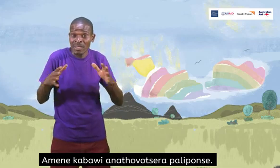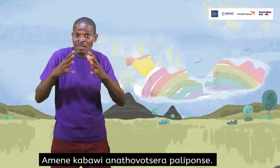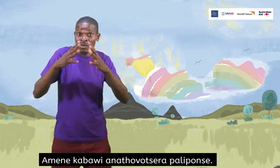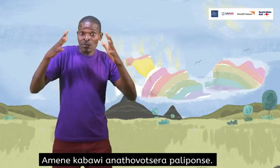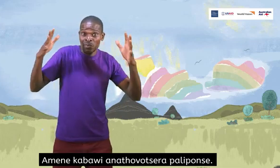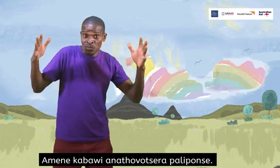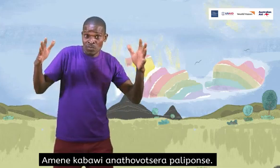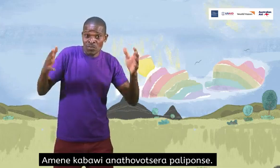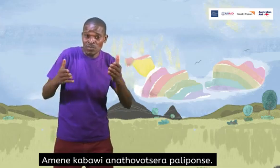Amene kabawi